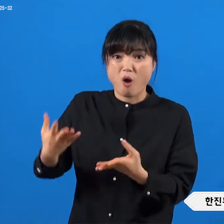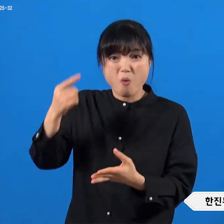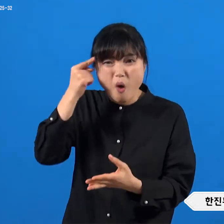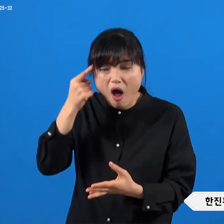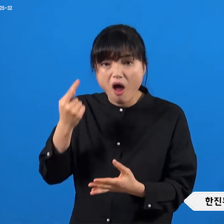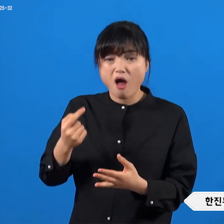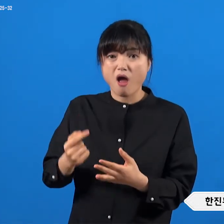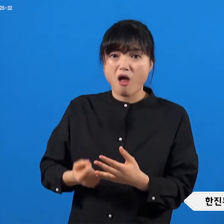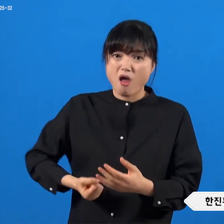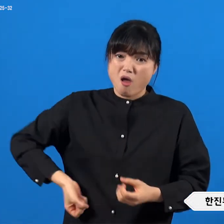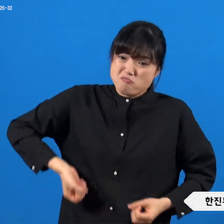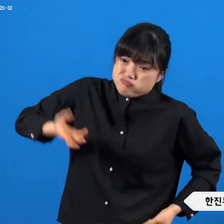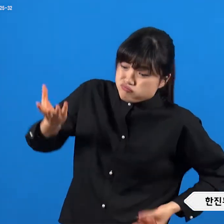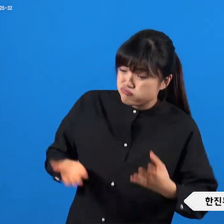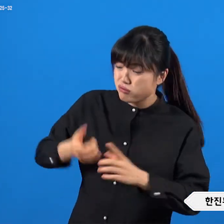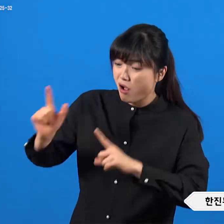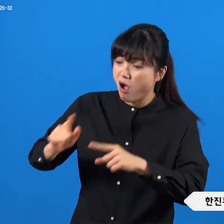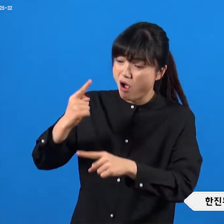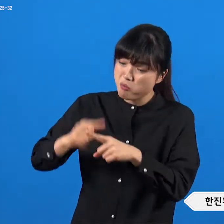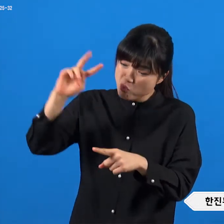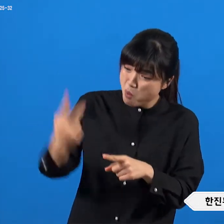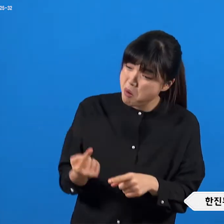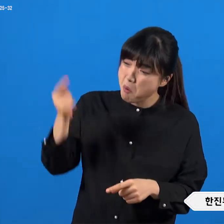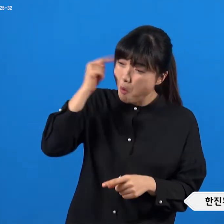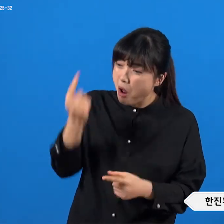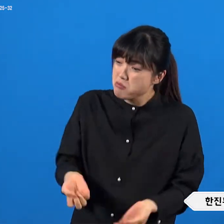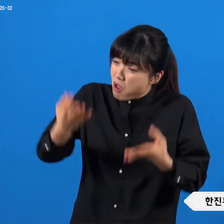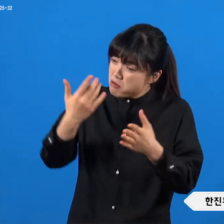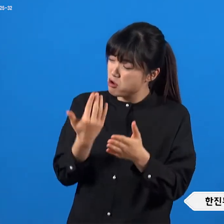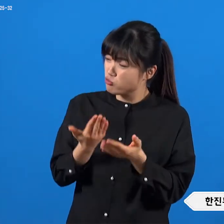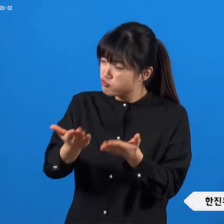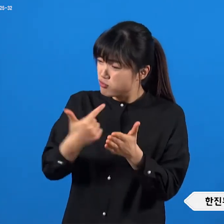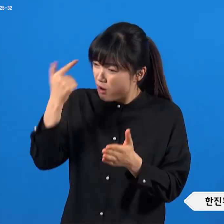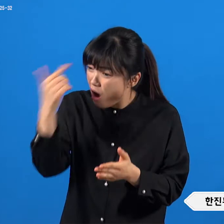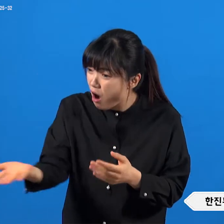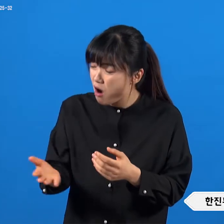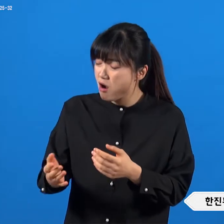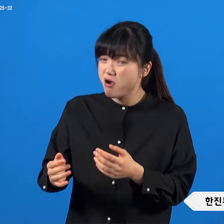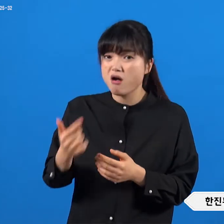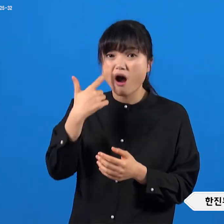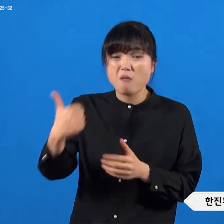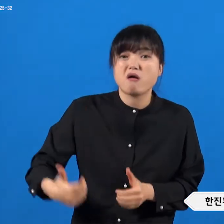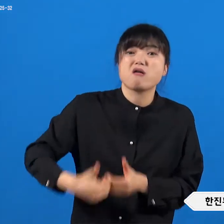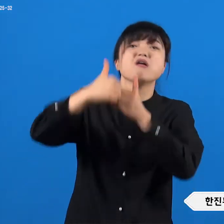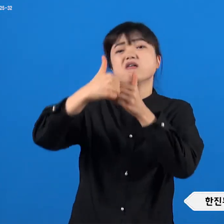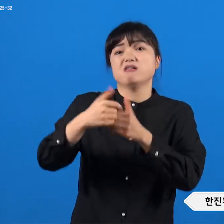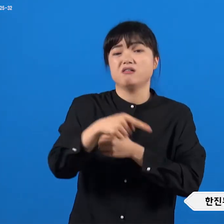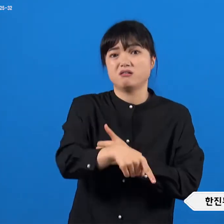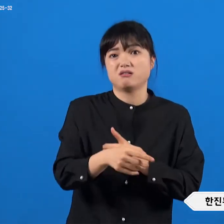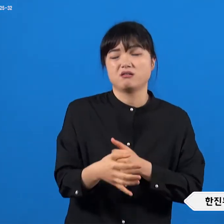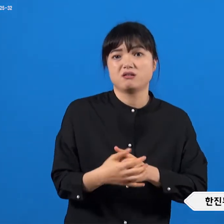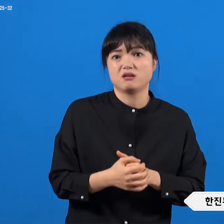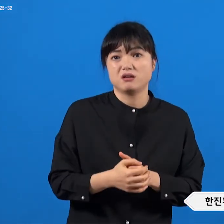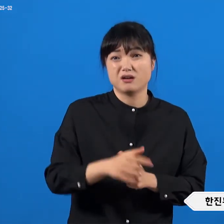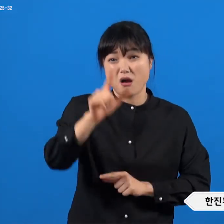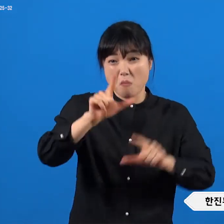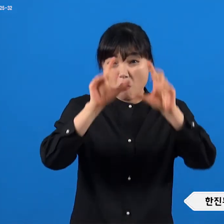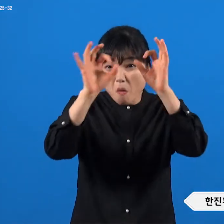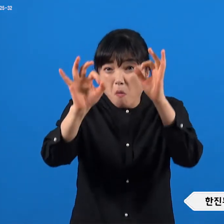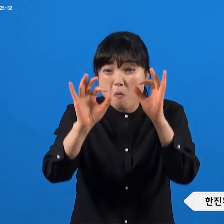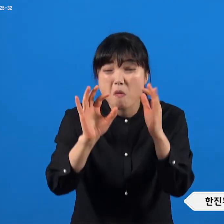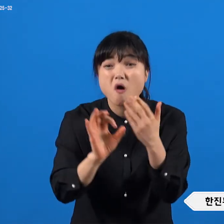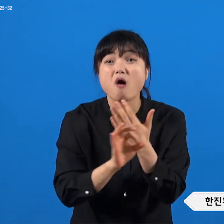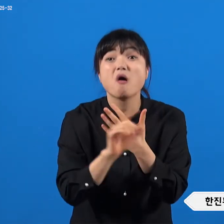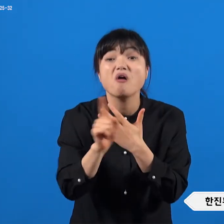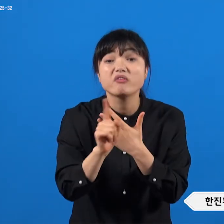돌아왔는데 그게 무슨 잔치까지 할 일입니까? 하고 아버지에게 대듭니다. 자, 그것만